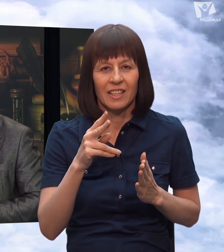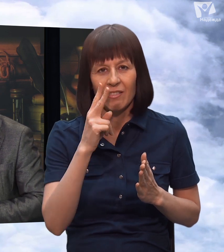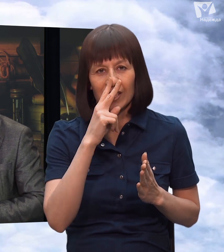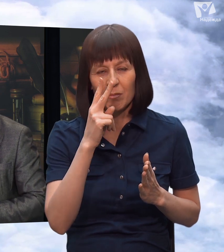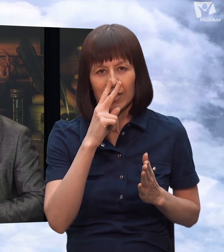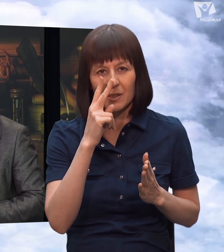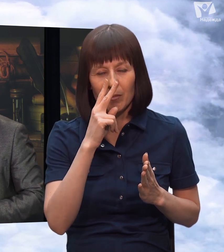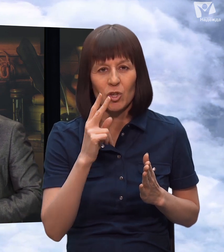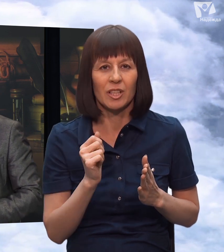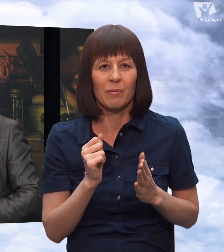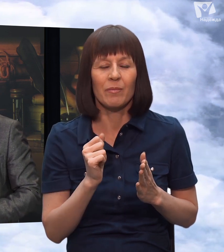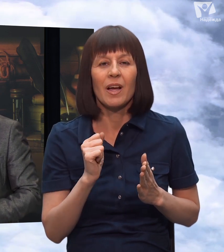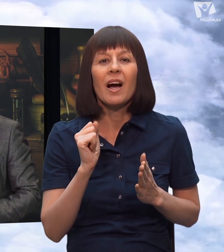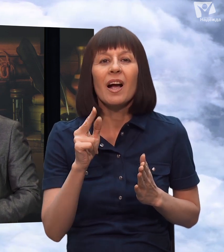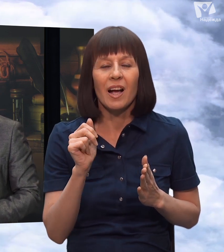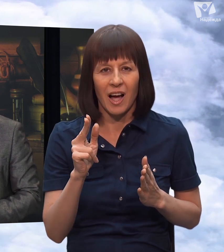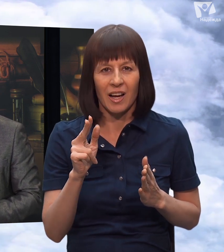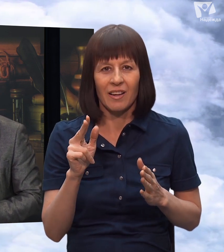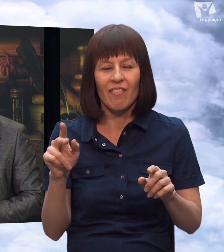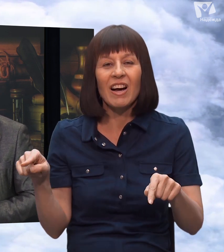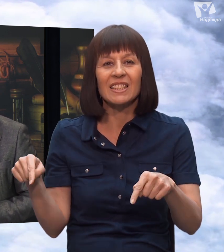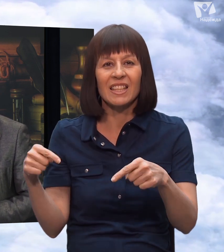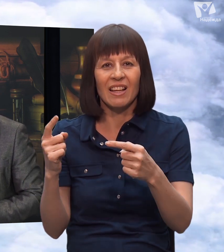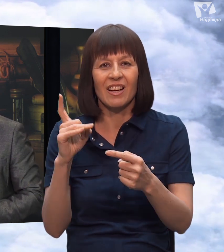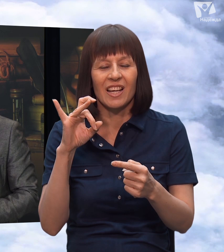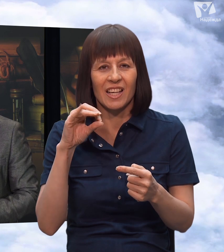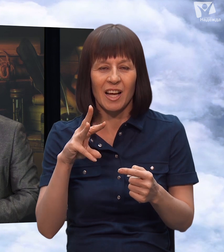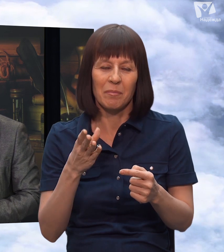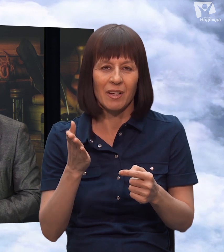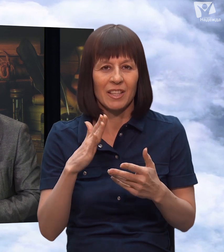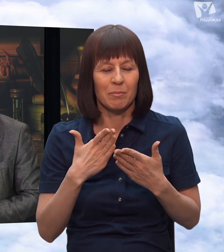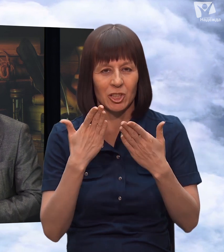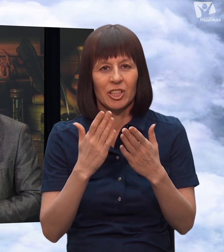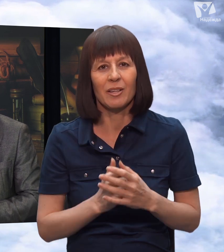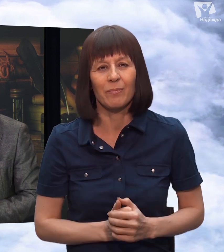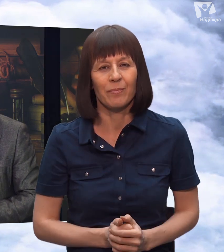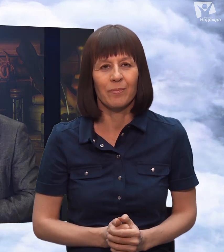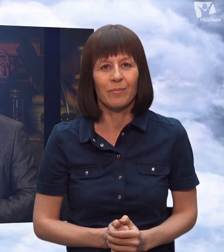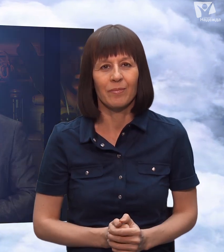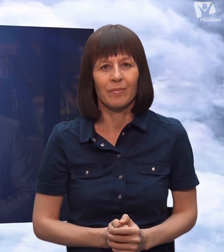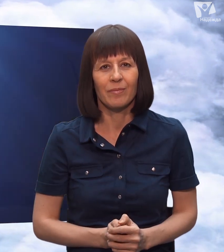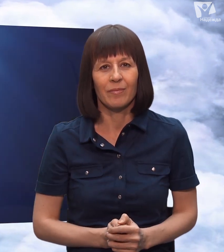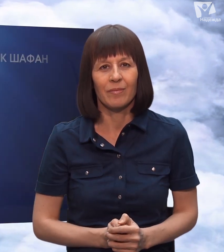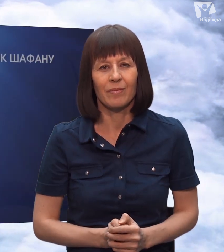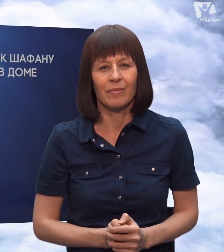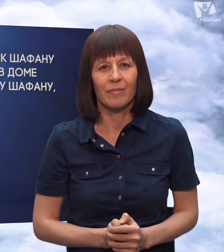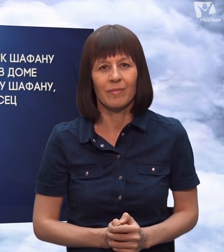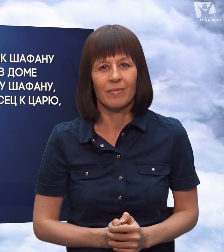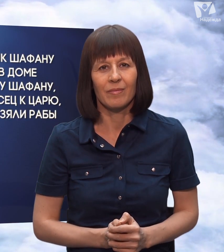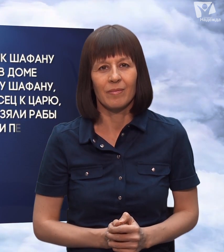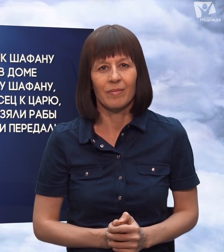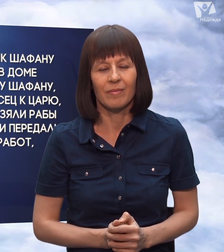работа в храме с 8 по 11 стихи книги царств пожалуйста прочитать и